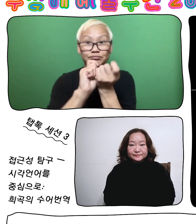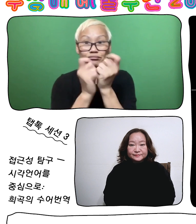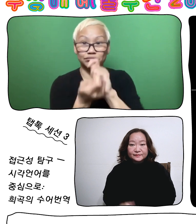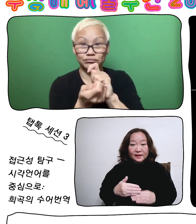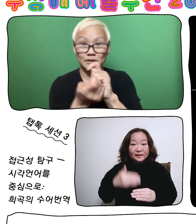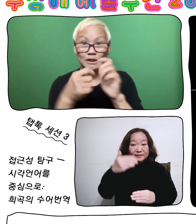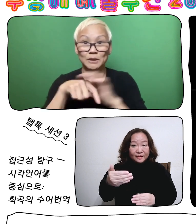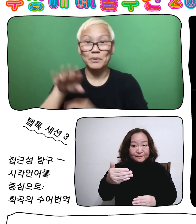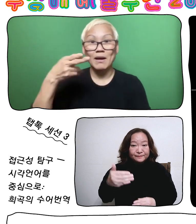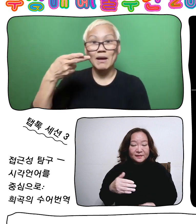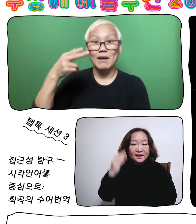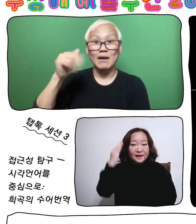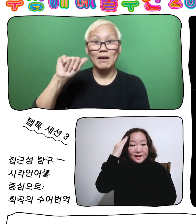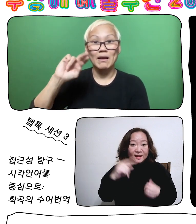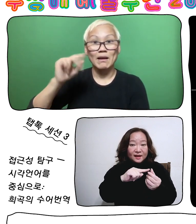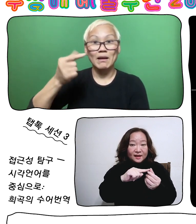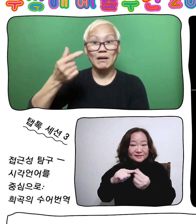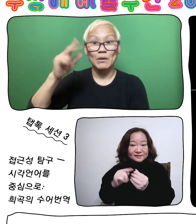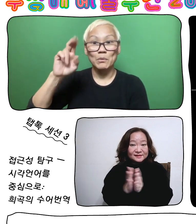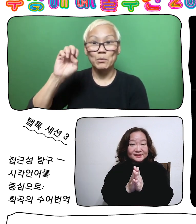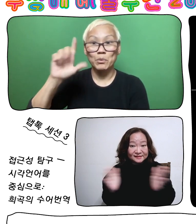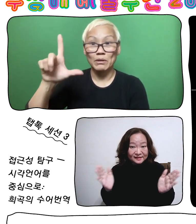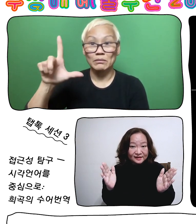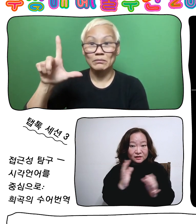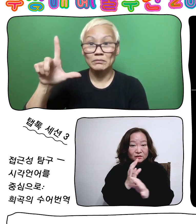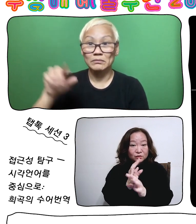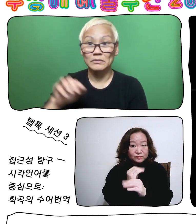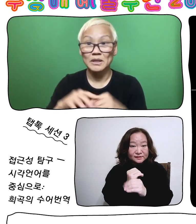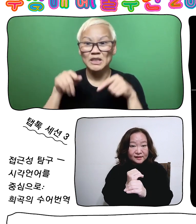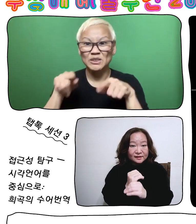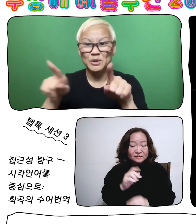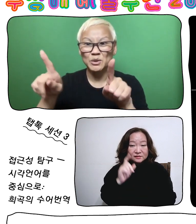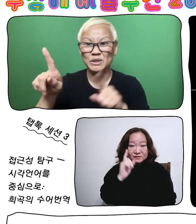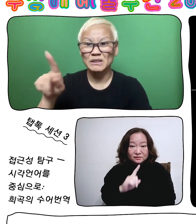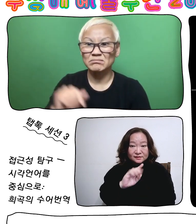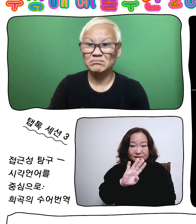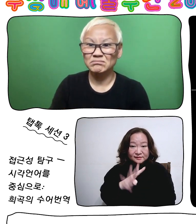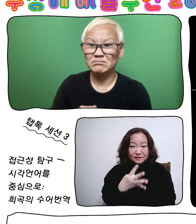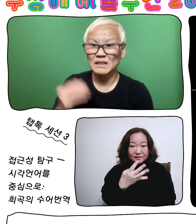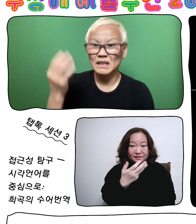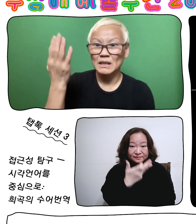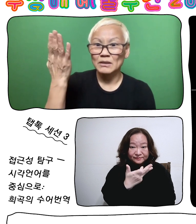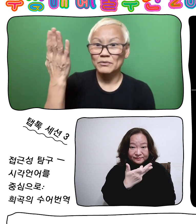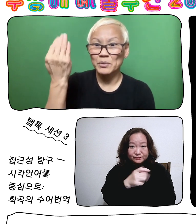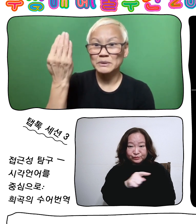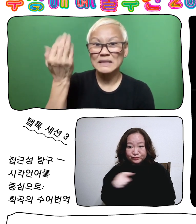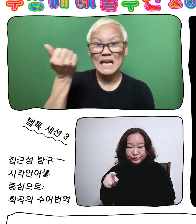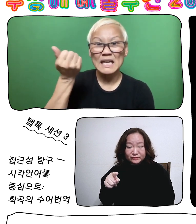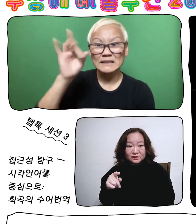한글을 창제한 세종대왕은 1418년부터 1450년까지